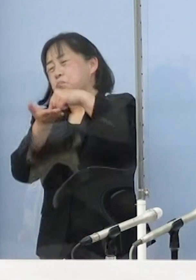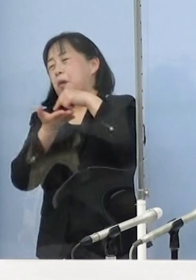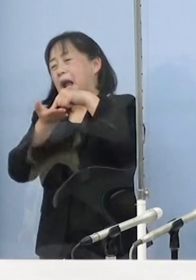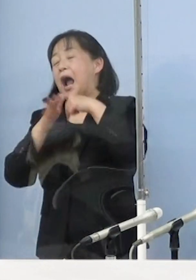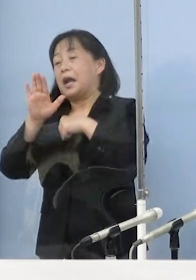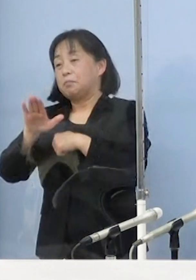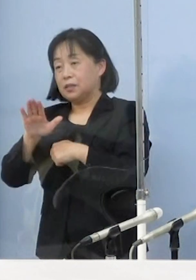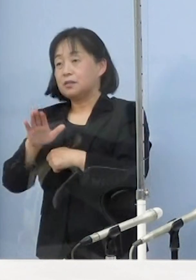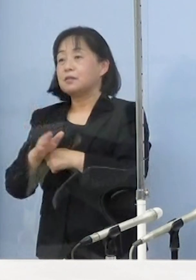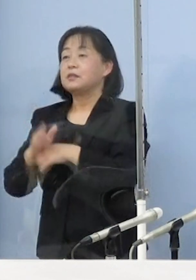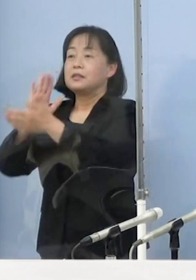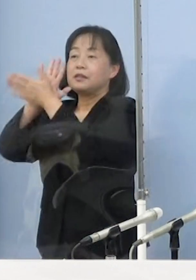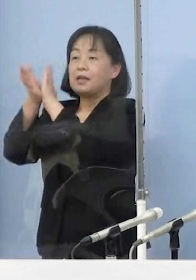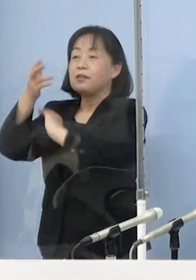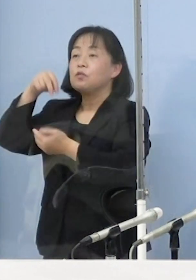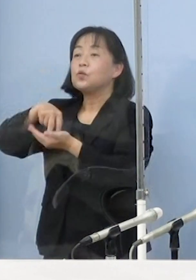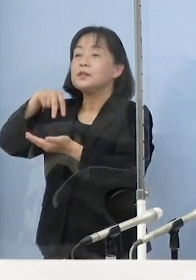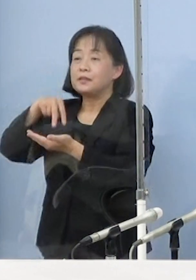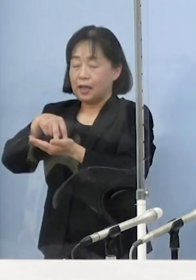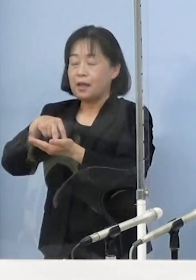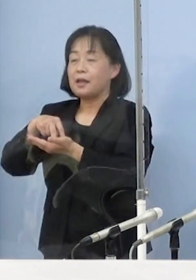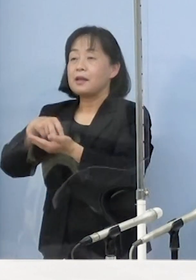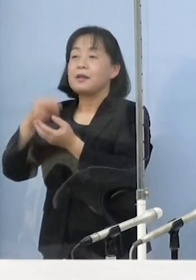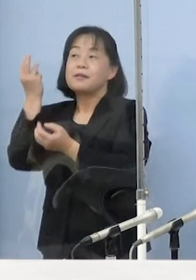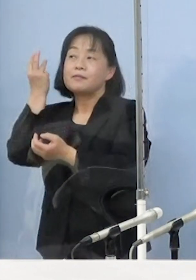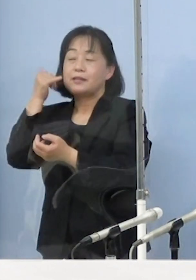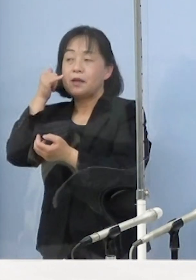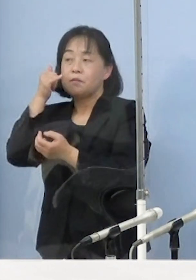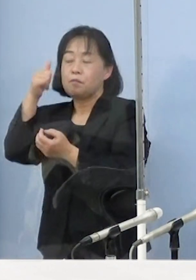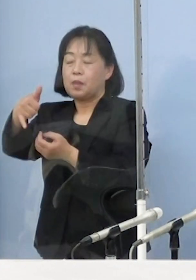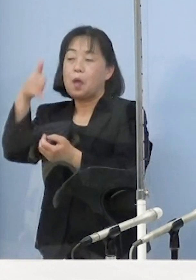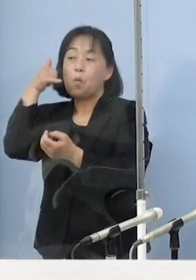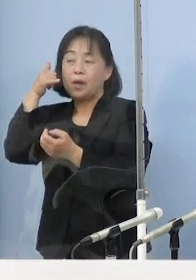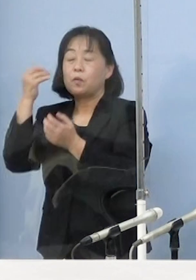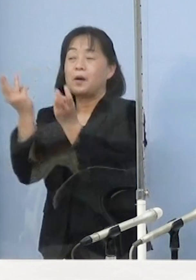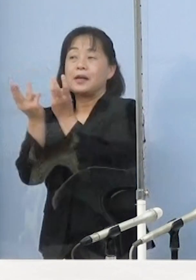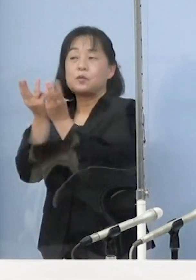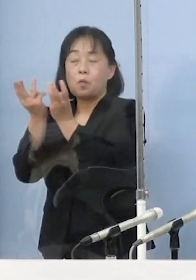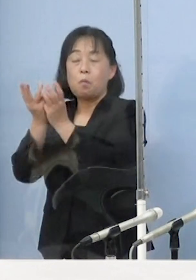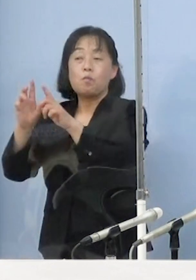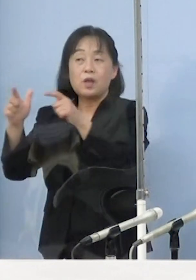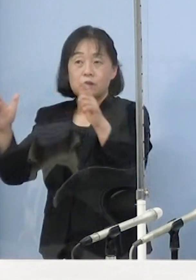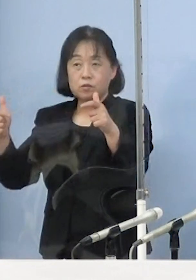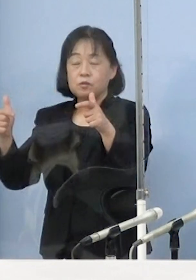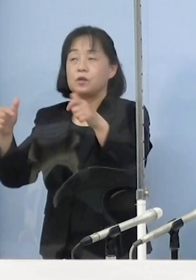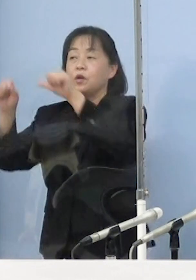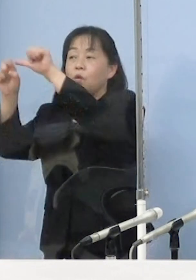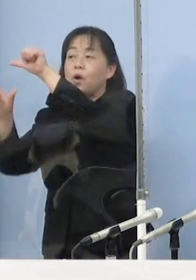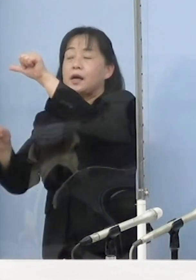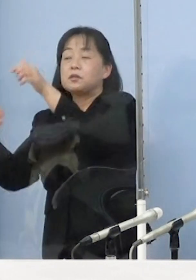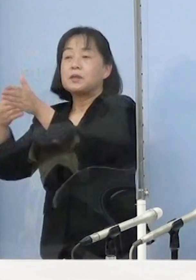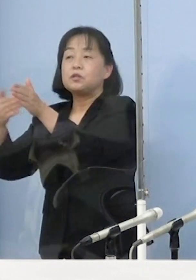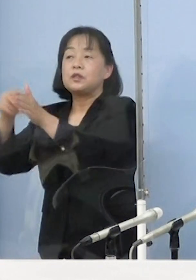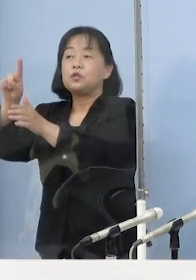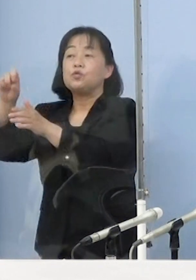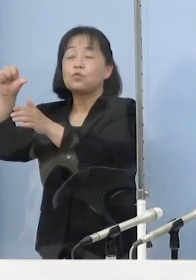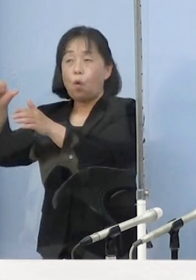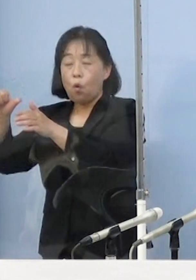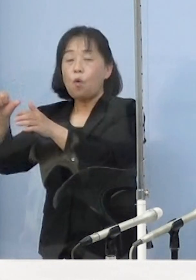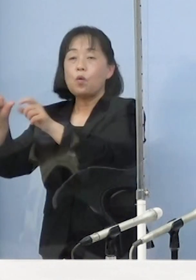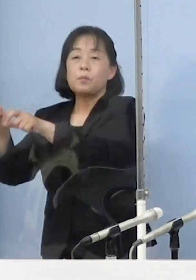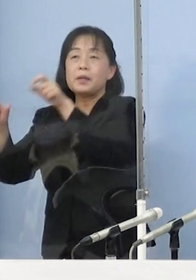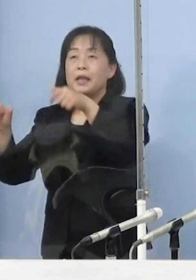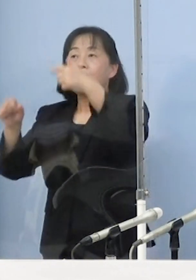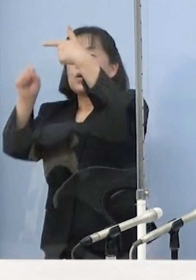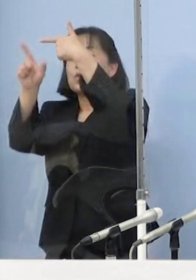県による増設分、これまでは5月末に15回線、そして6月の頭からはさらに